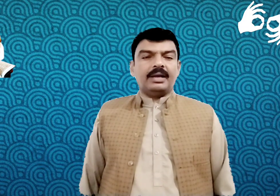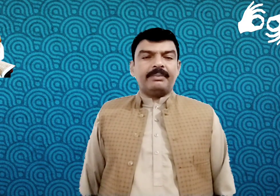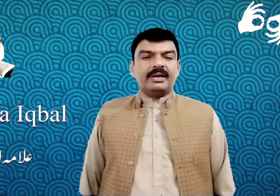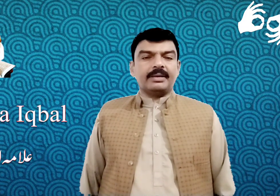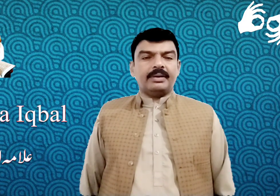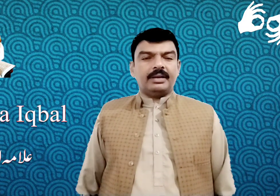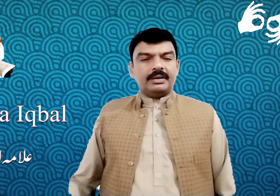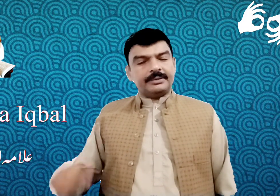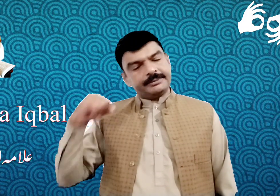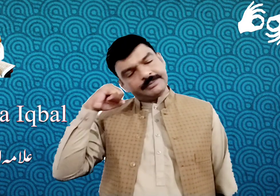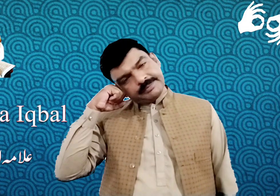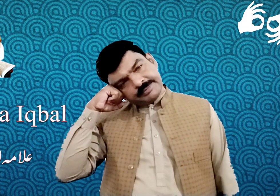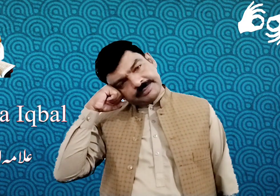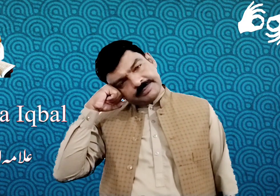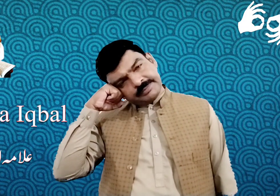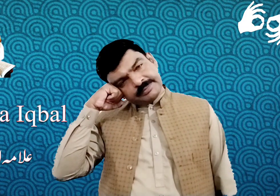अल्लामा इकबाल